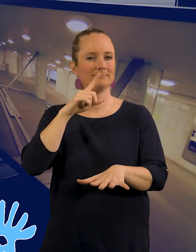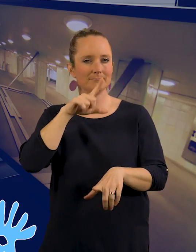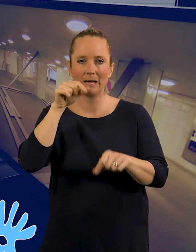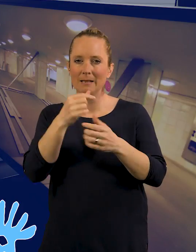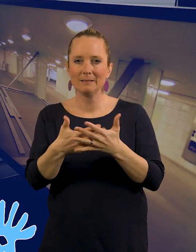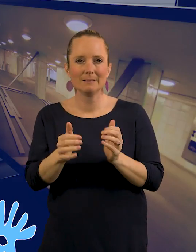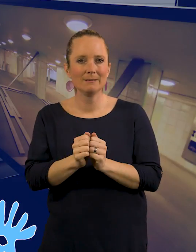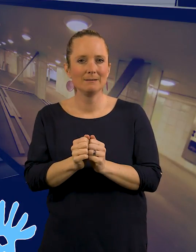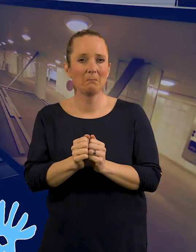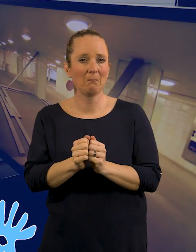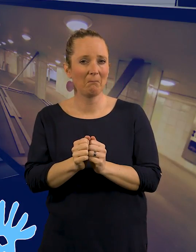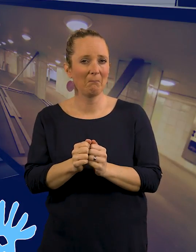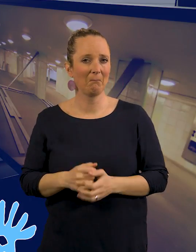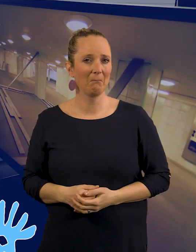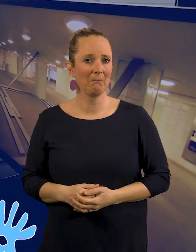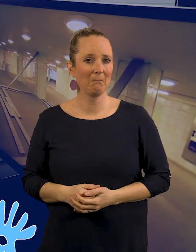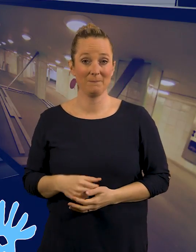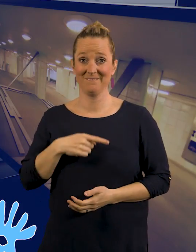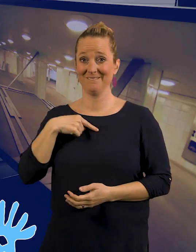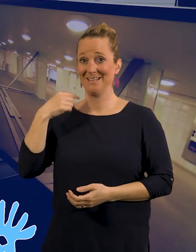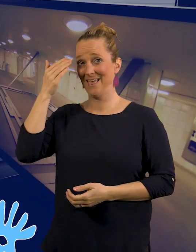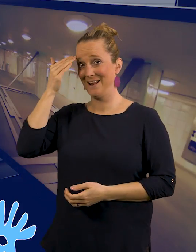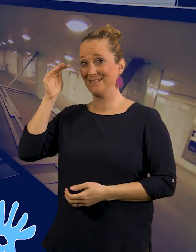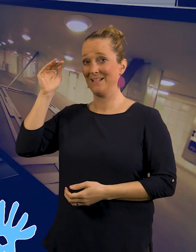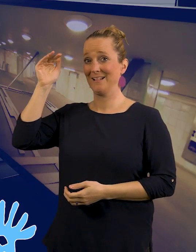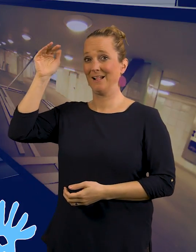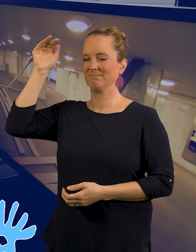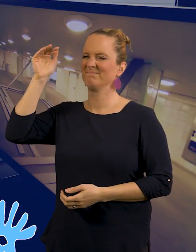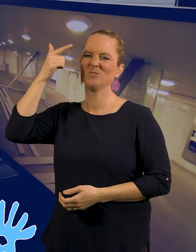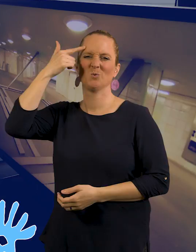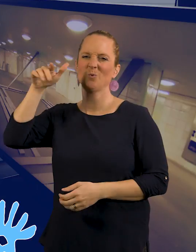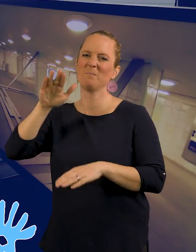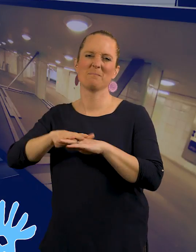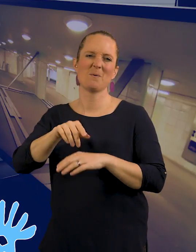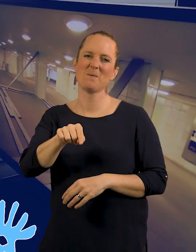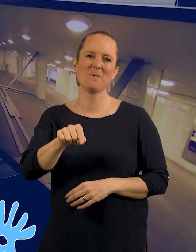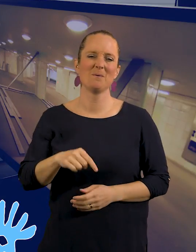öppet. Med åldern blir vardagstingen allt mer orörliga för oss.